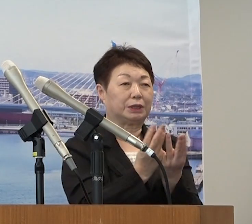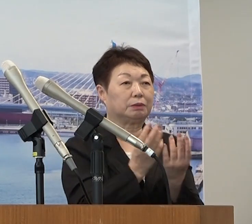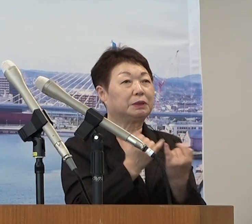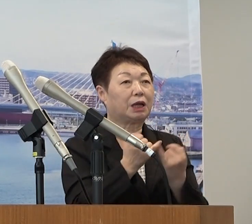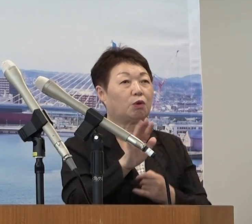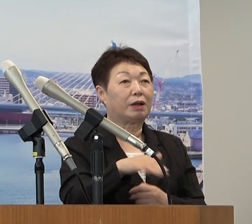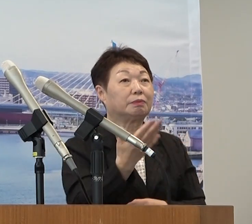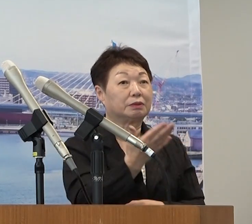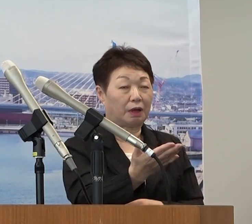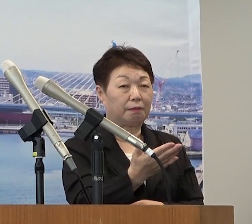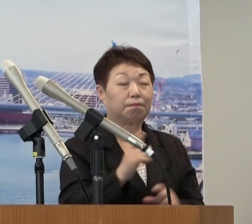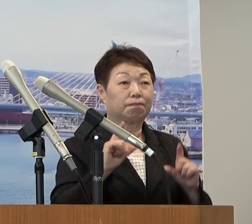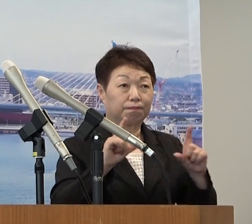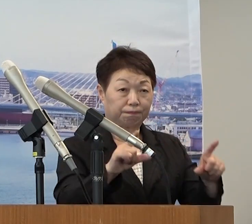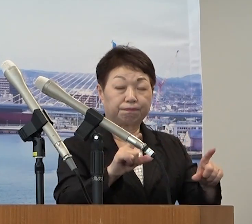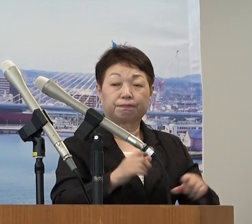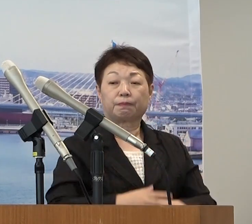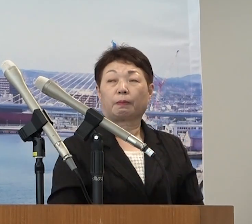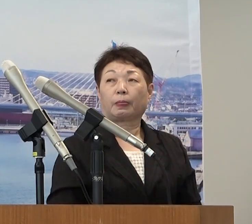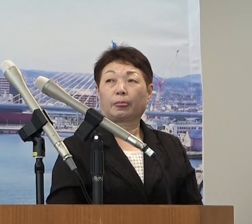ありますでしょうか。